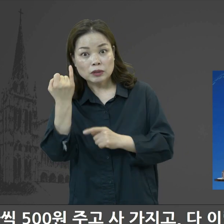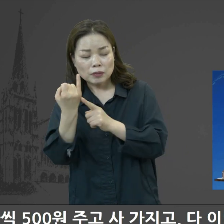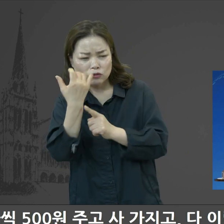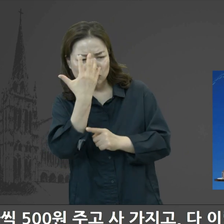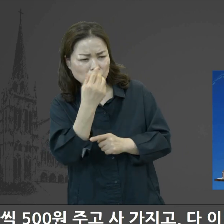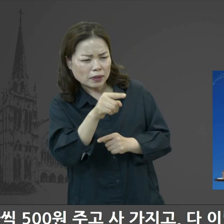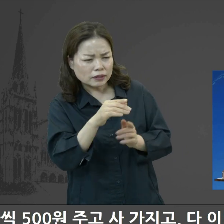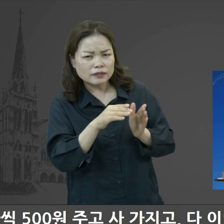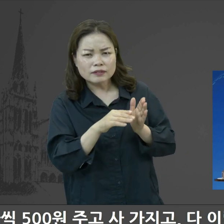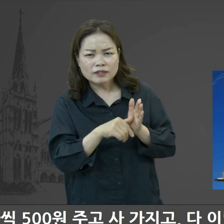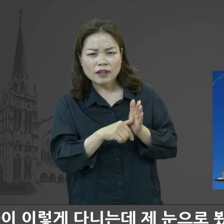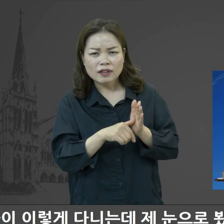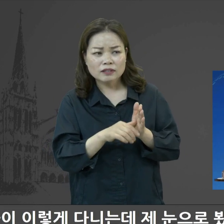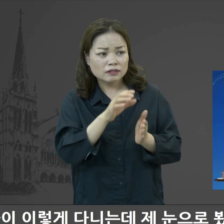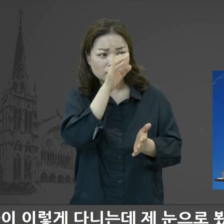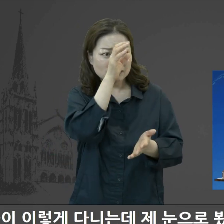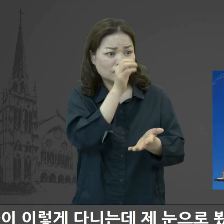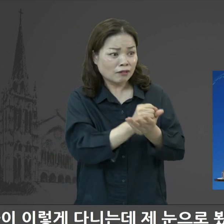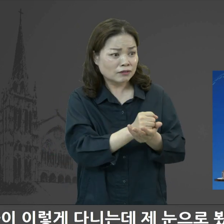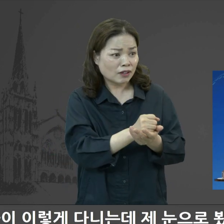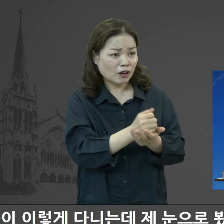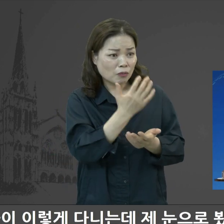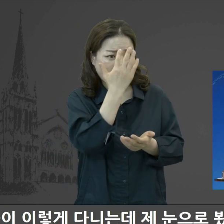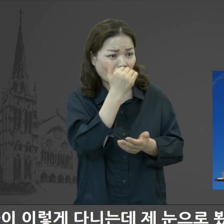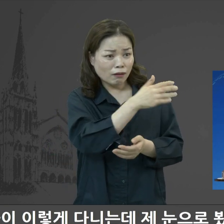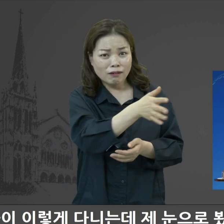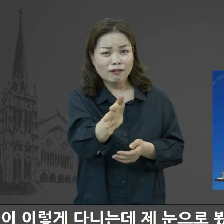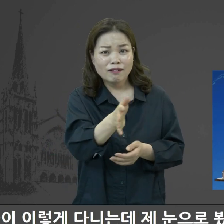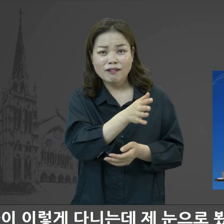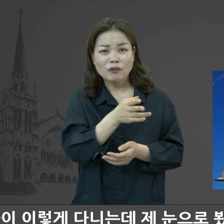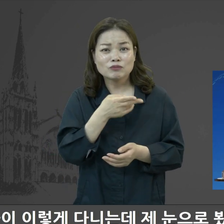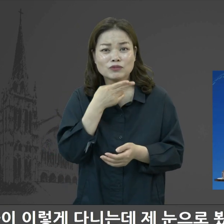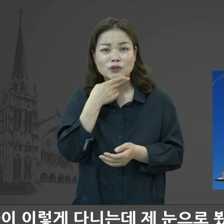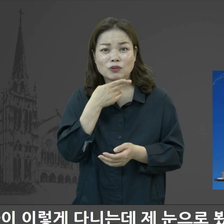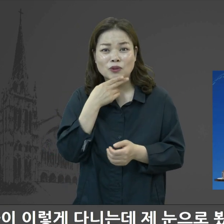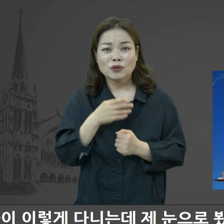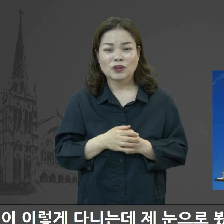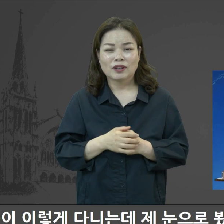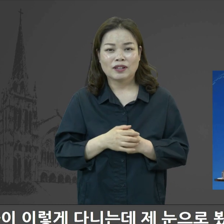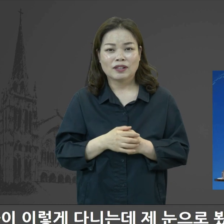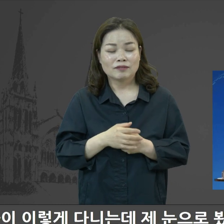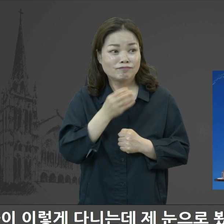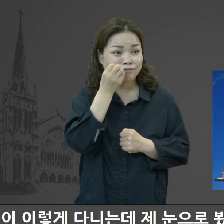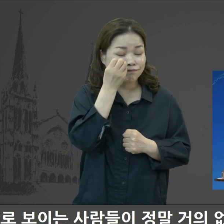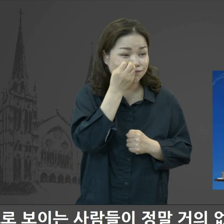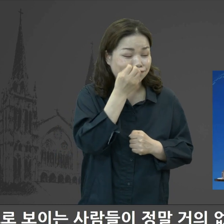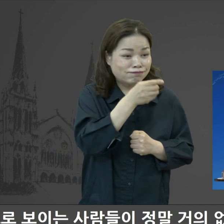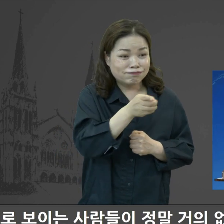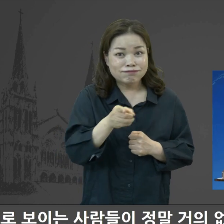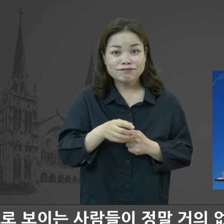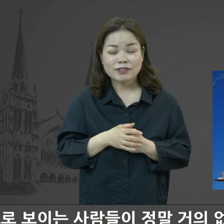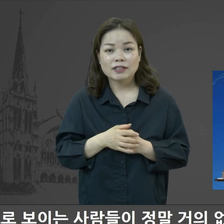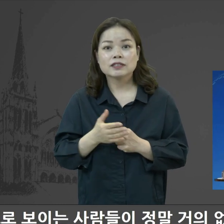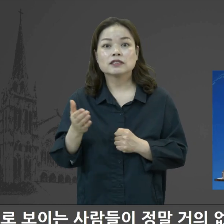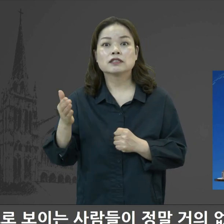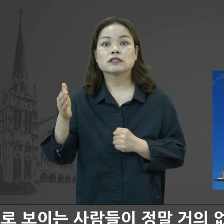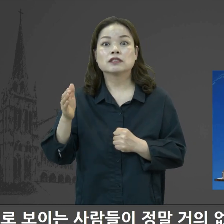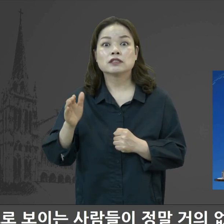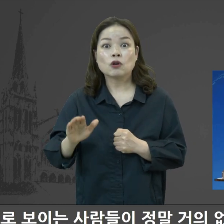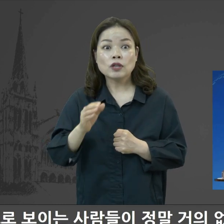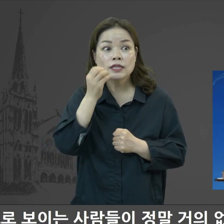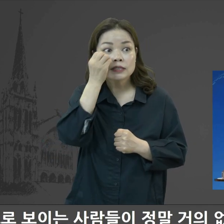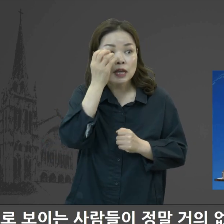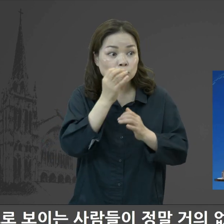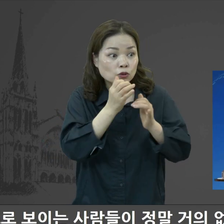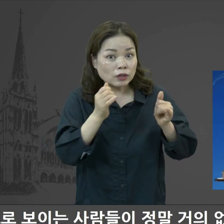그때 당시는 정상적으로 보이는 사람들이 정말 거의 없었어요. 정말 이상하더라고요. 그런데 그